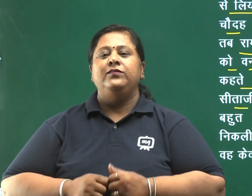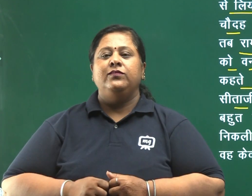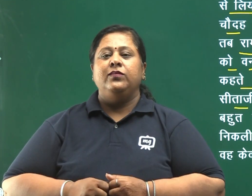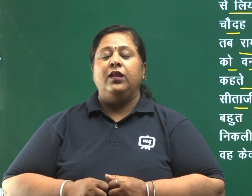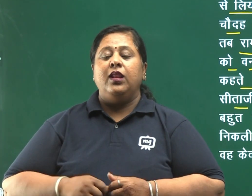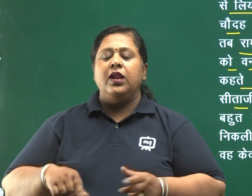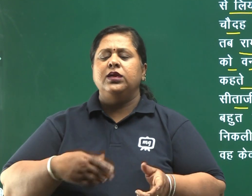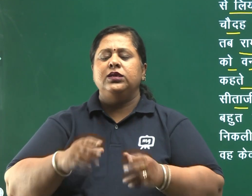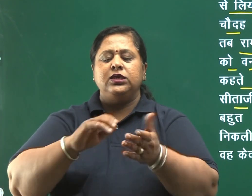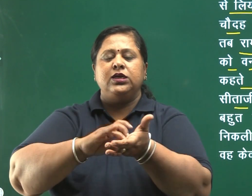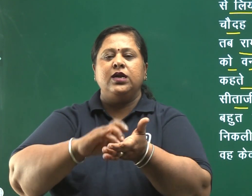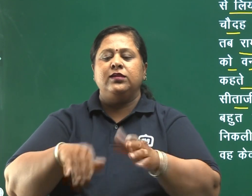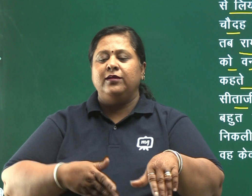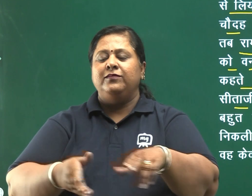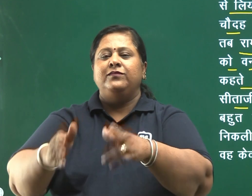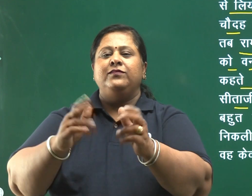नगर से